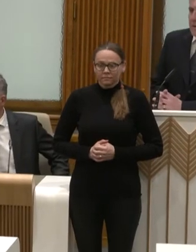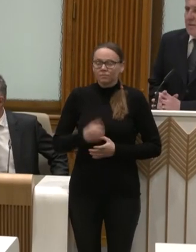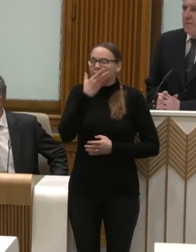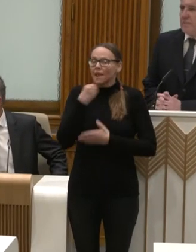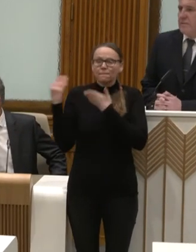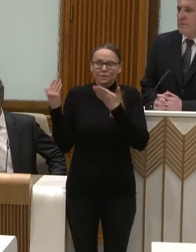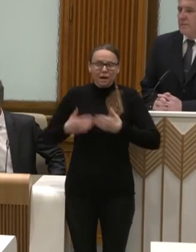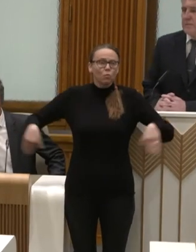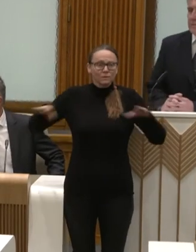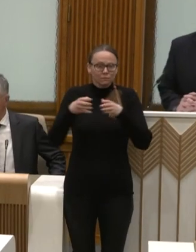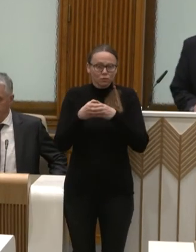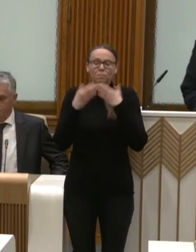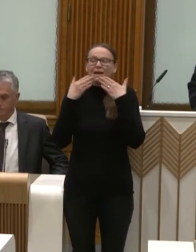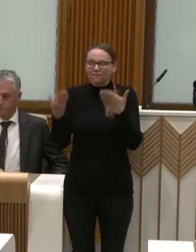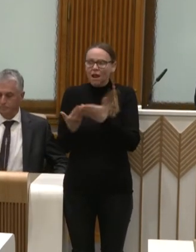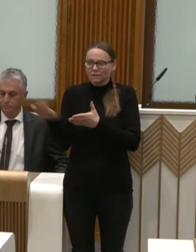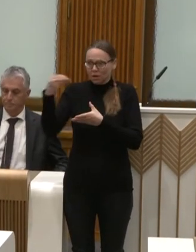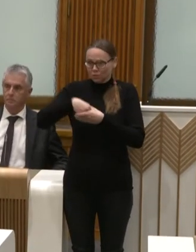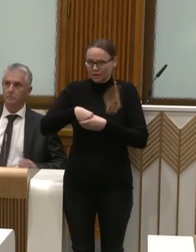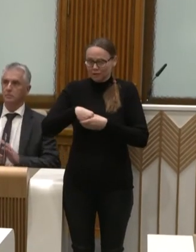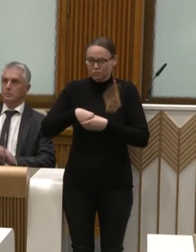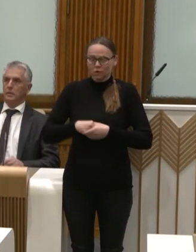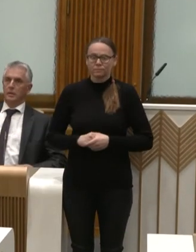Lep pozdrav vsem skupaj, hvala za udeležbo.